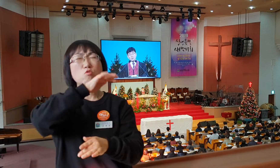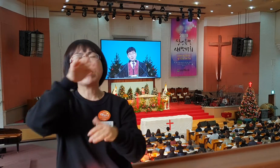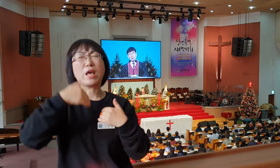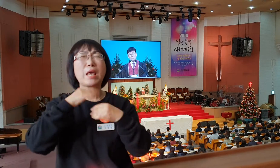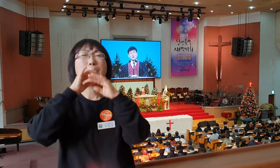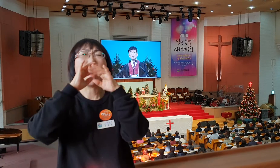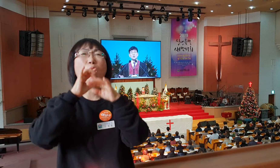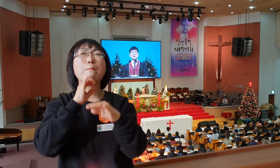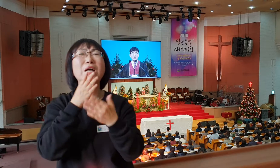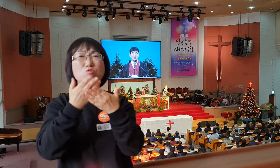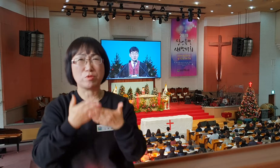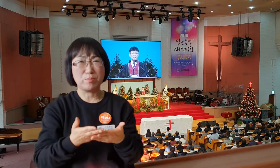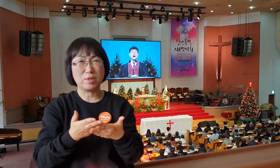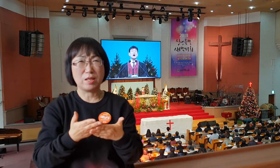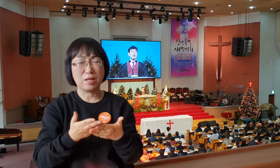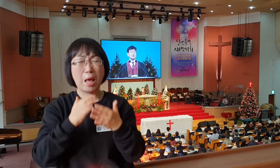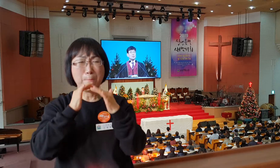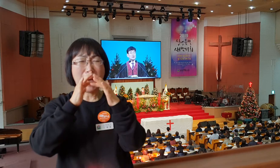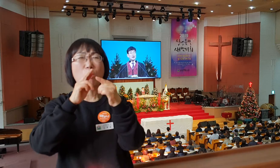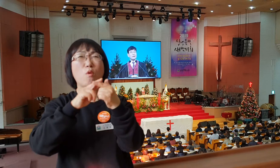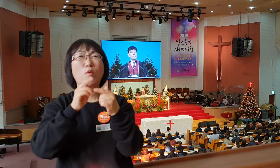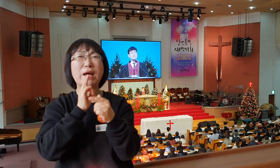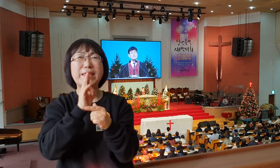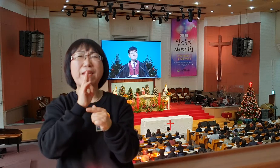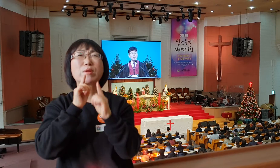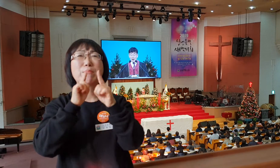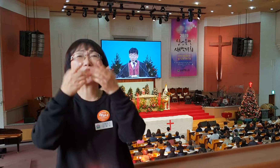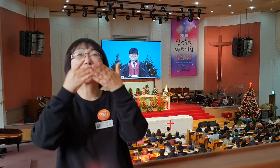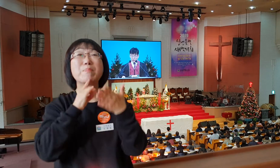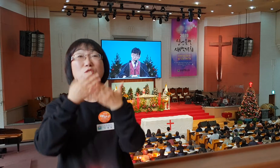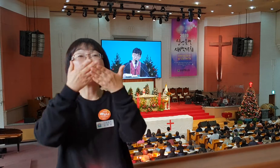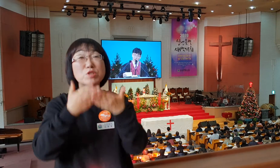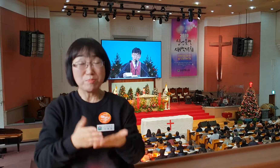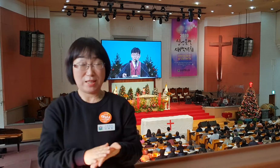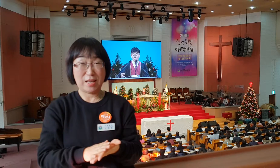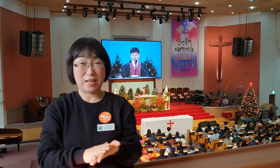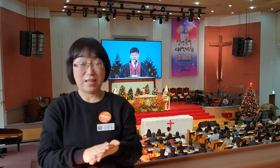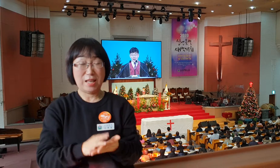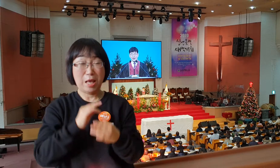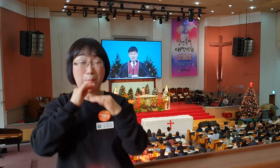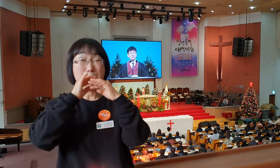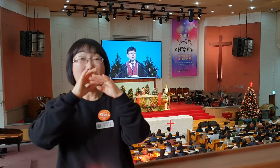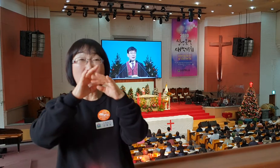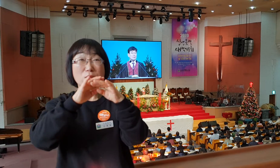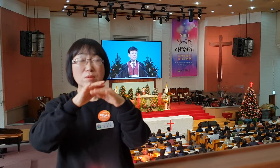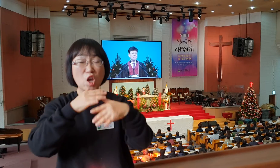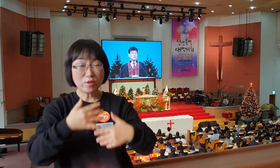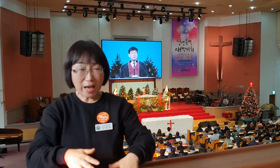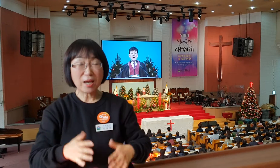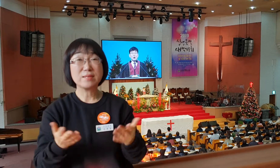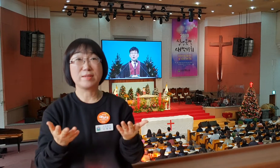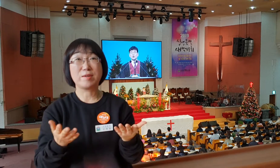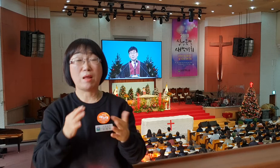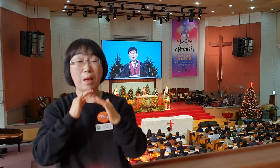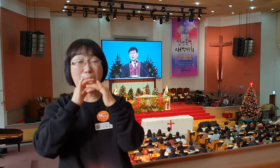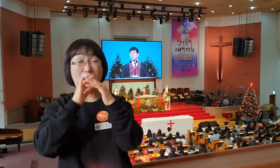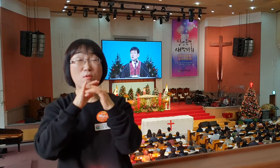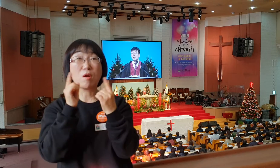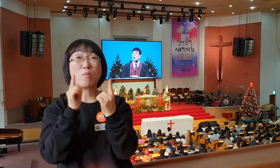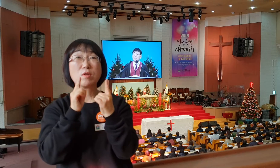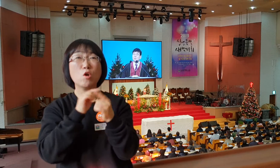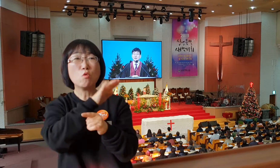우리에게 능력 방언 이랍니다 방언 이건 연약한 일입니다 방언 어떤